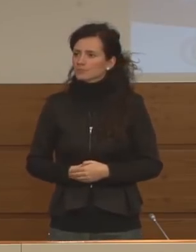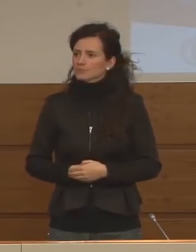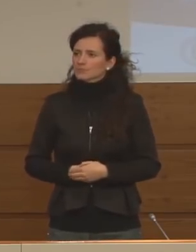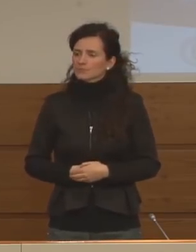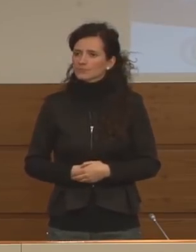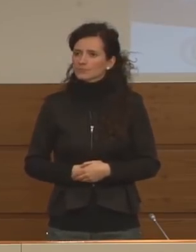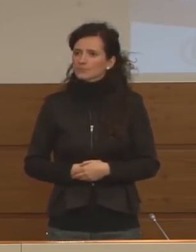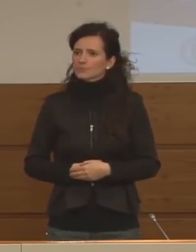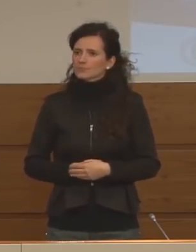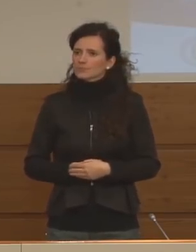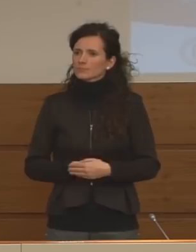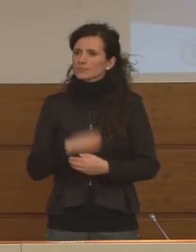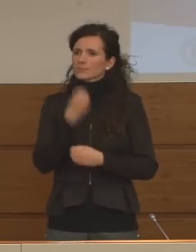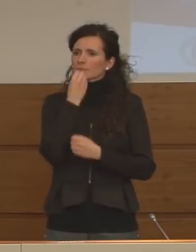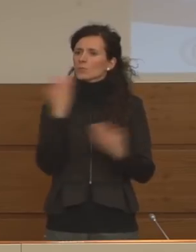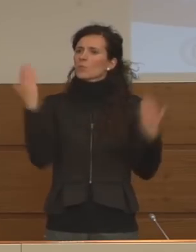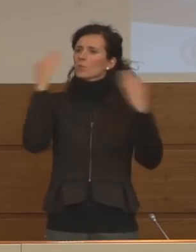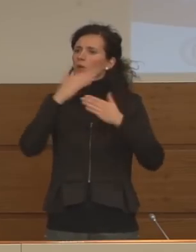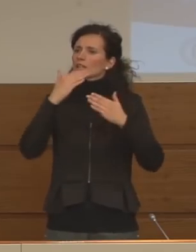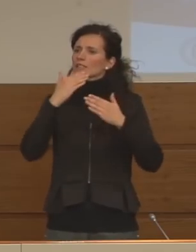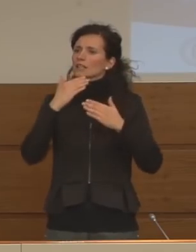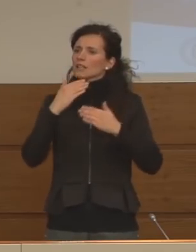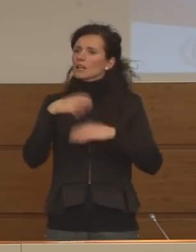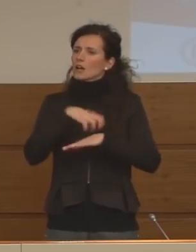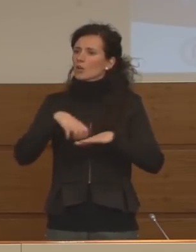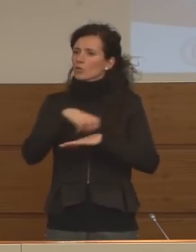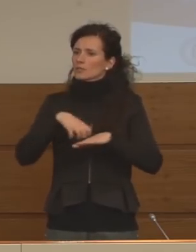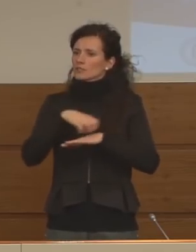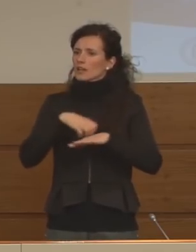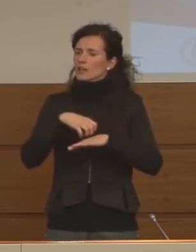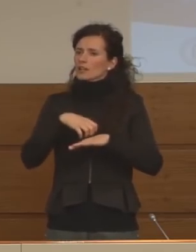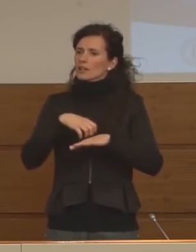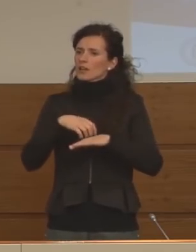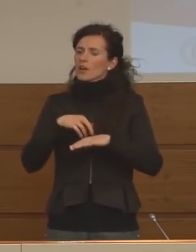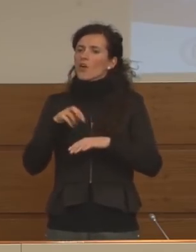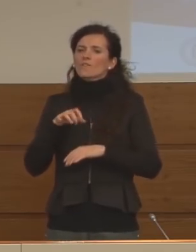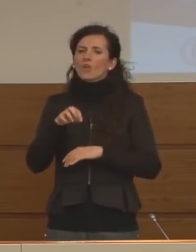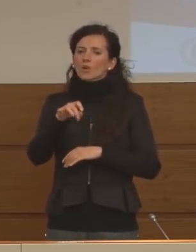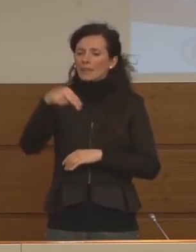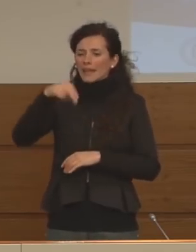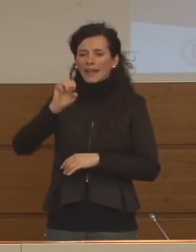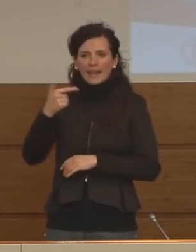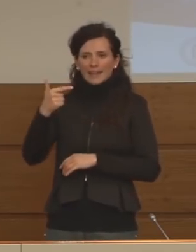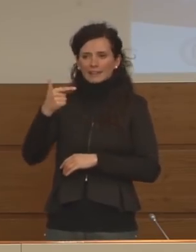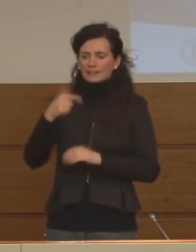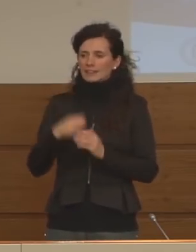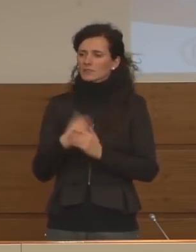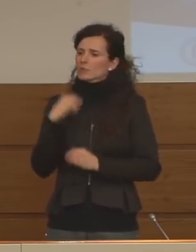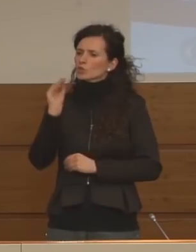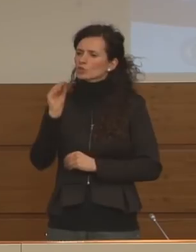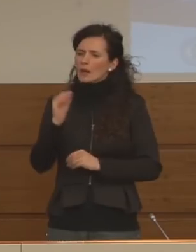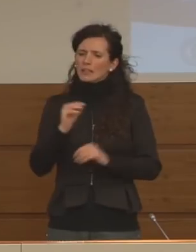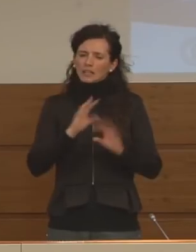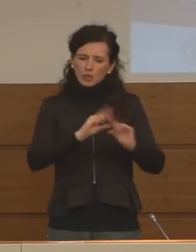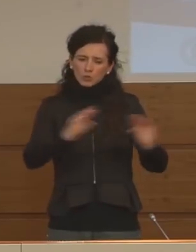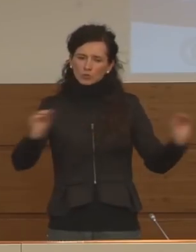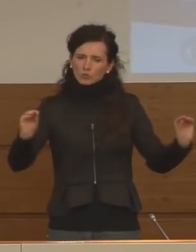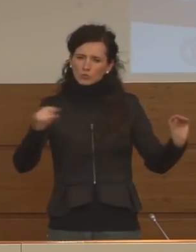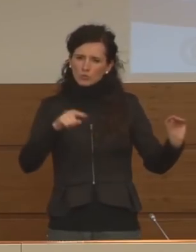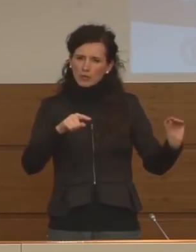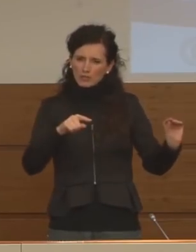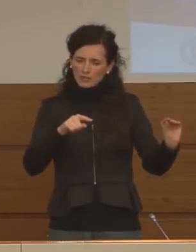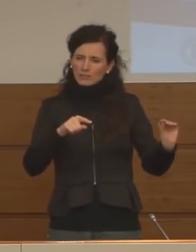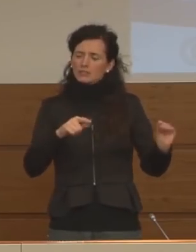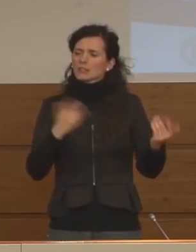buonasera commissario francesco becchis di formiche net la mia domanda sulle forniture lei nel suo discorso ha fatto